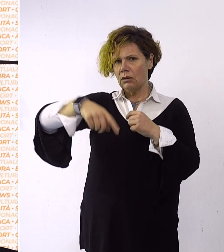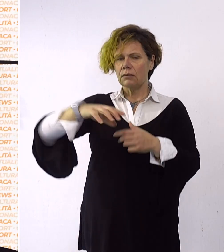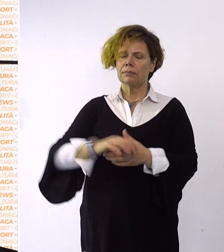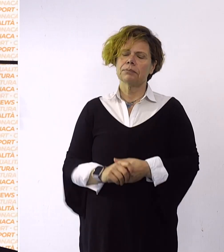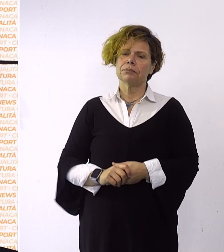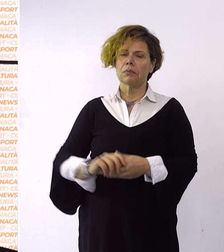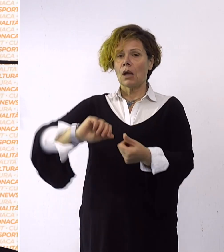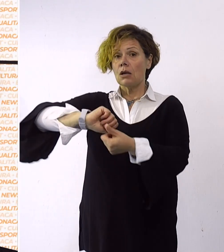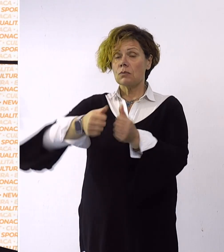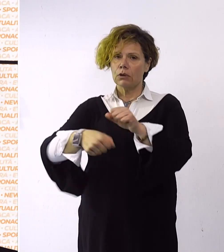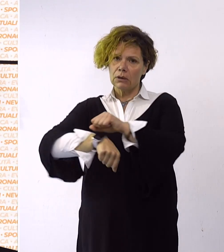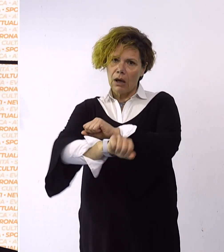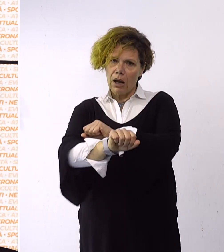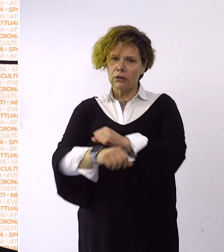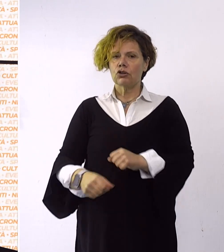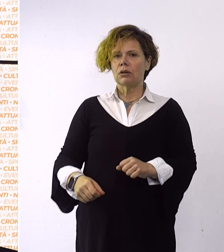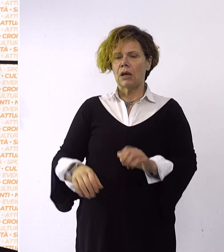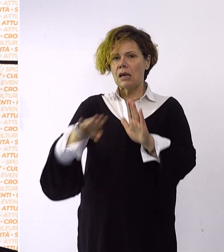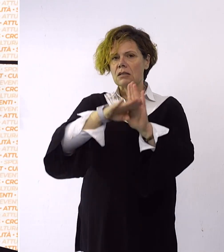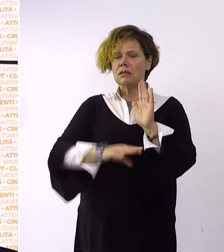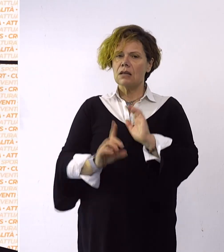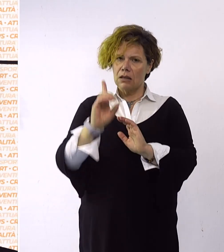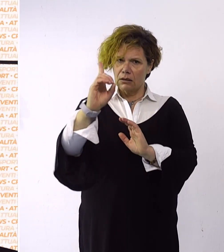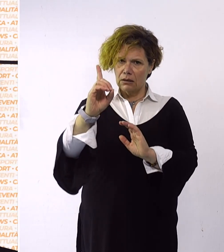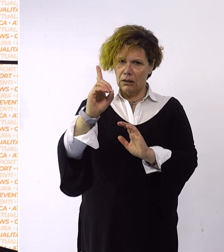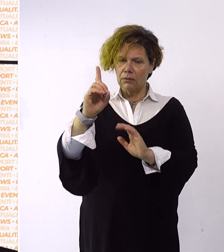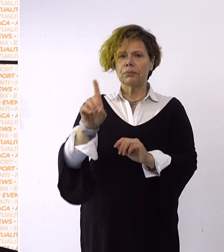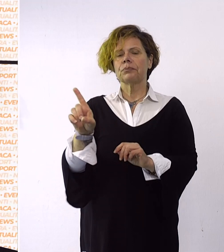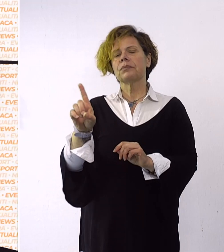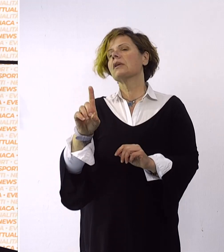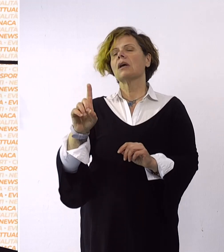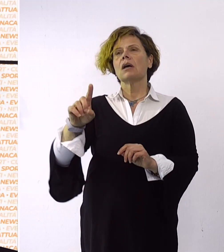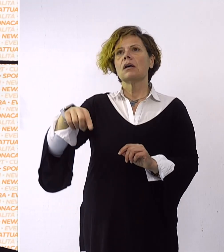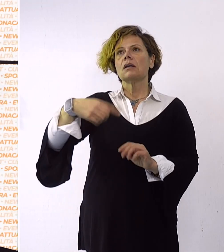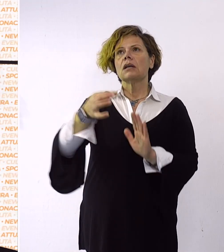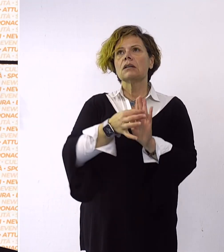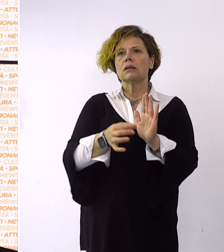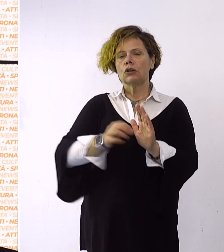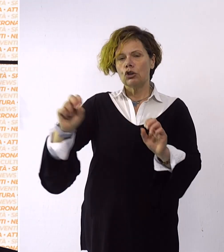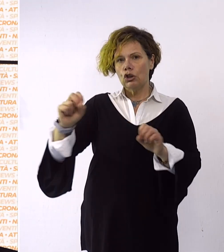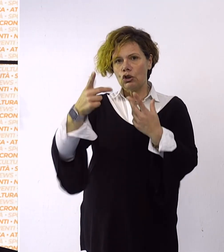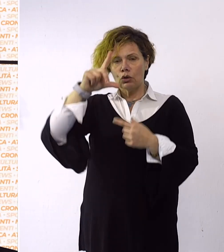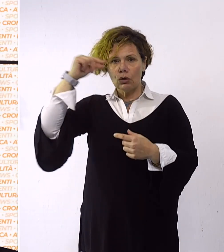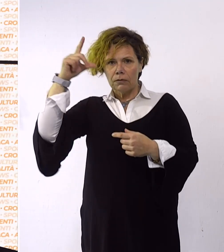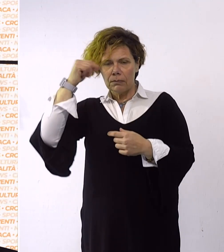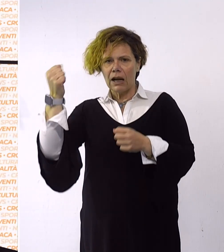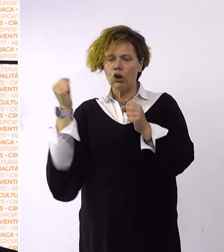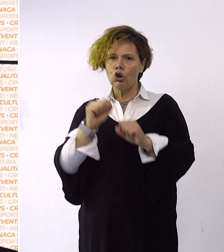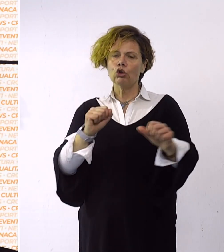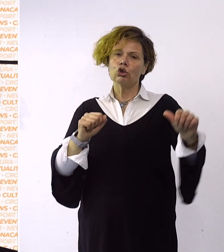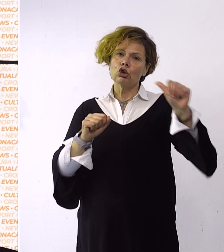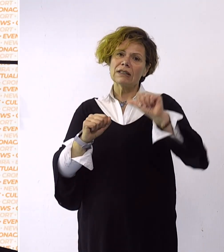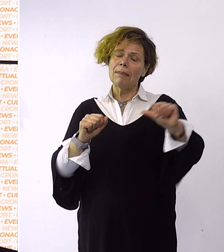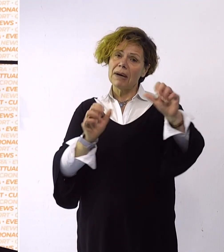Lo sport, il calcio, Serie D, il prossimo 18 febbraio contro il San Marzano,